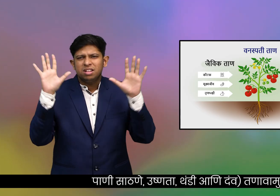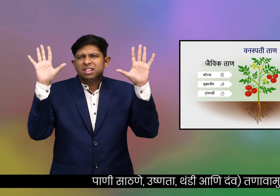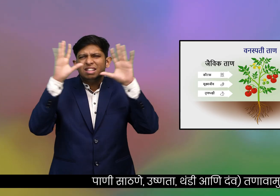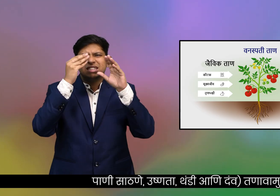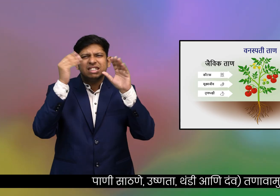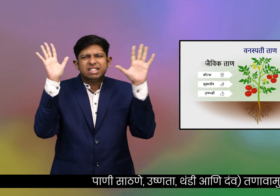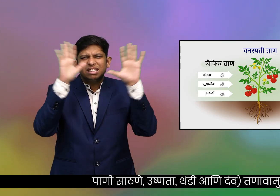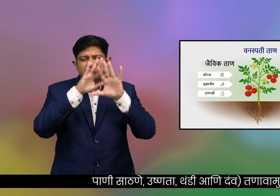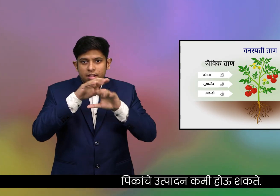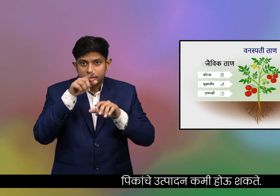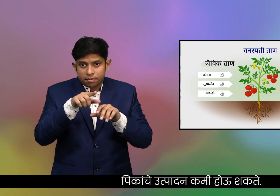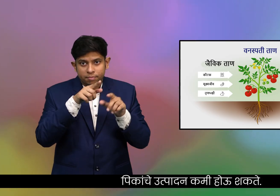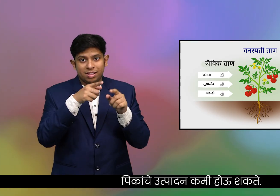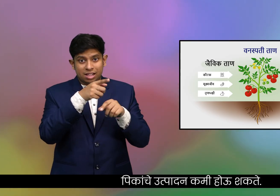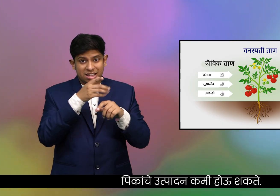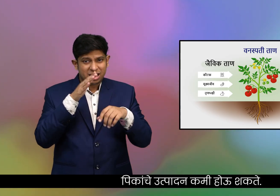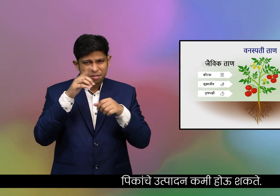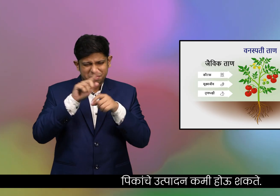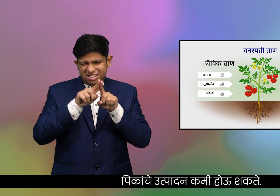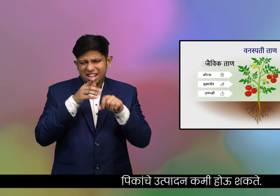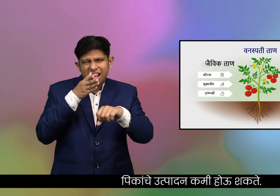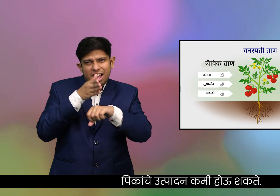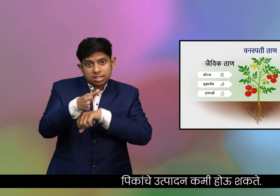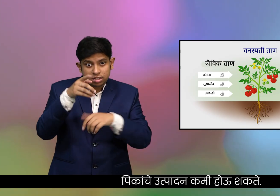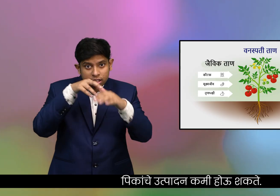तणामुळे पिकांचे उत्पादन कमी होऊ शकते.